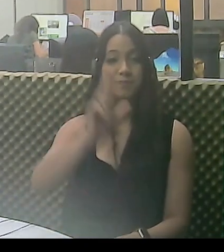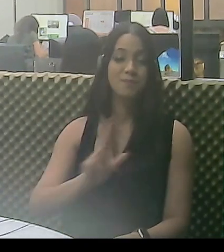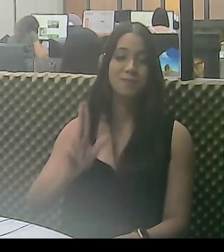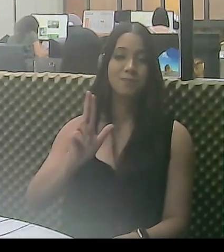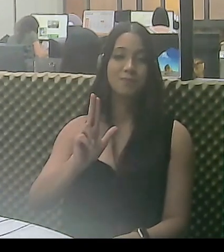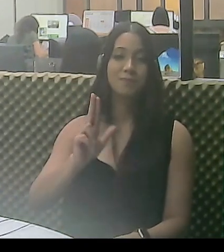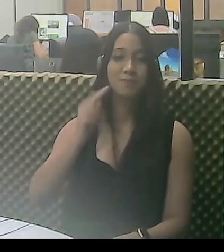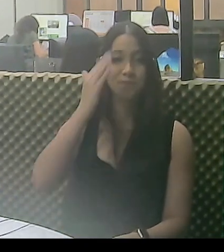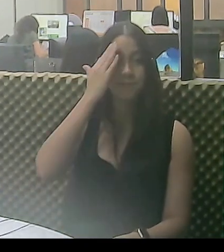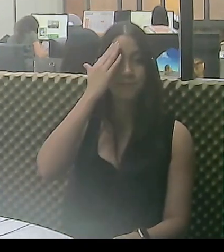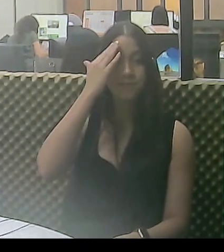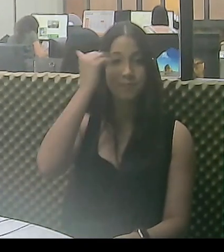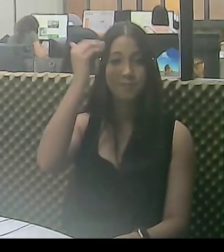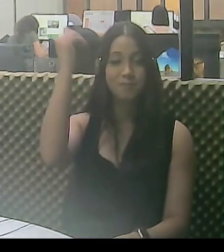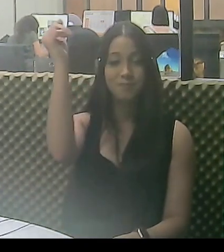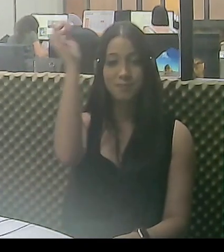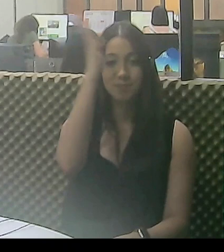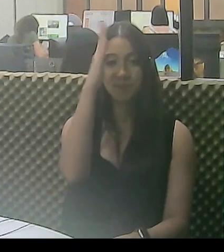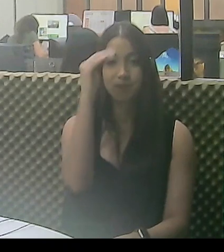Uberlândia.